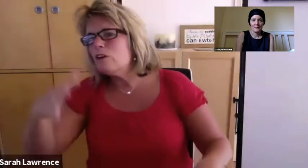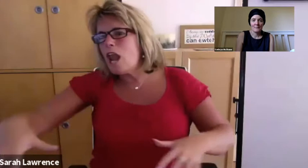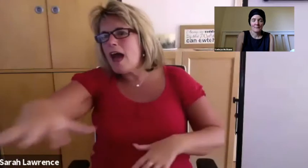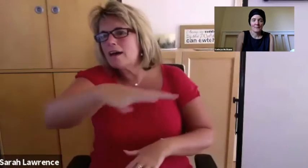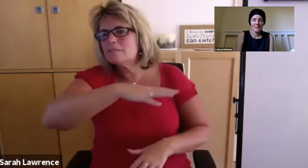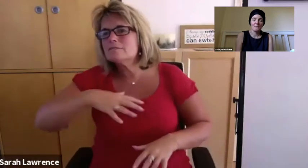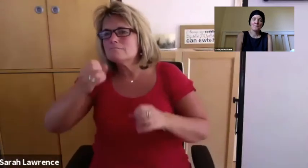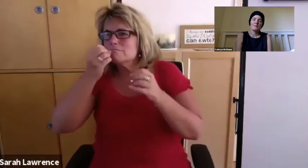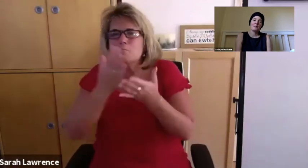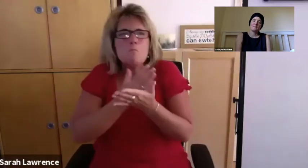So,